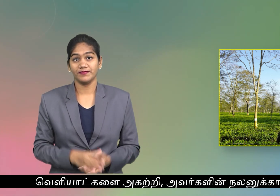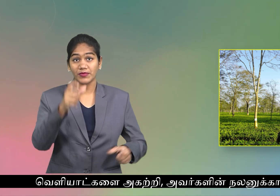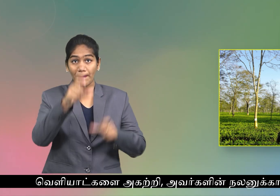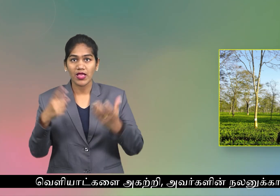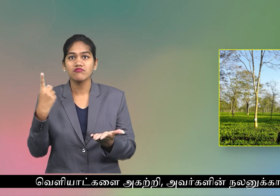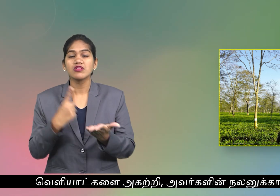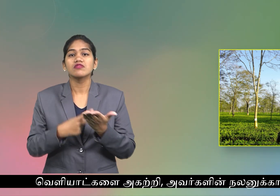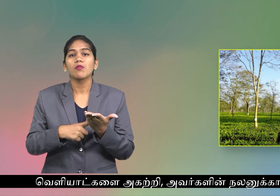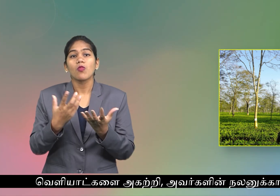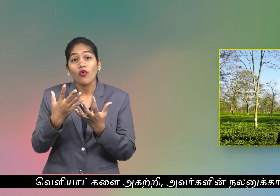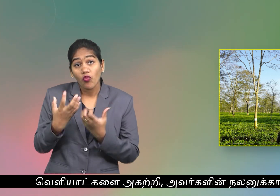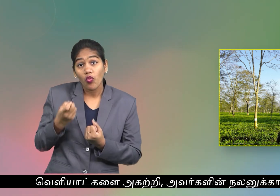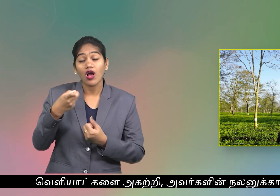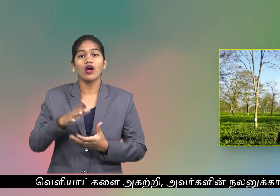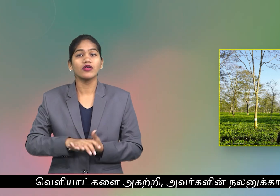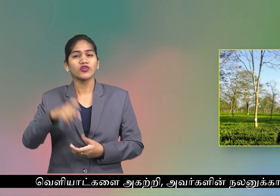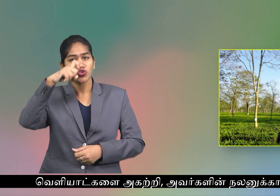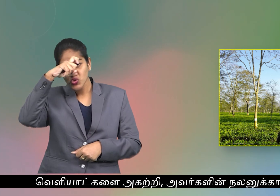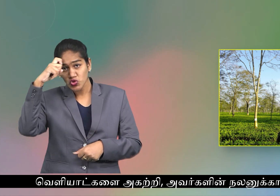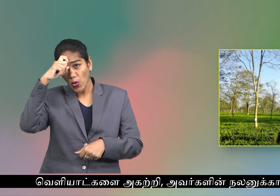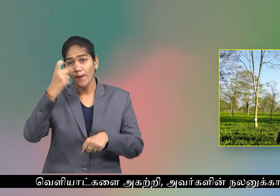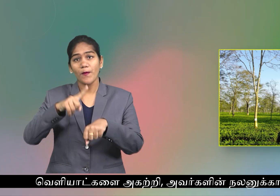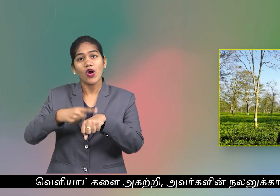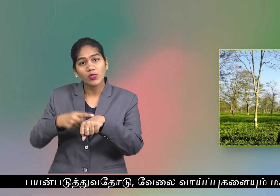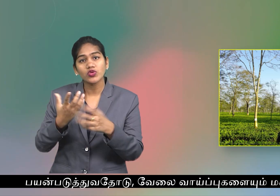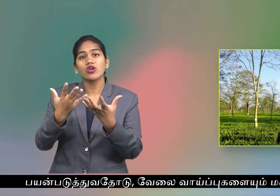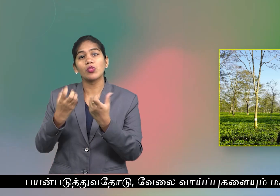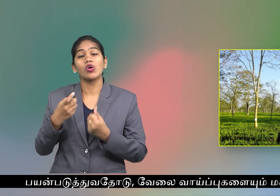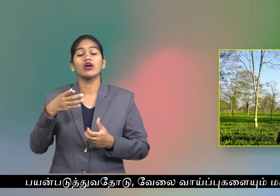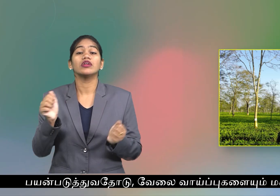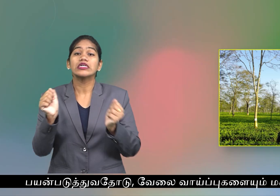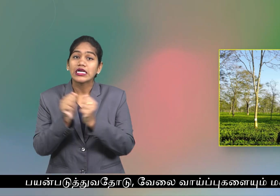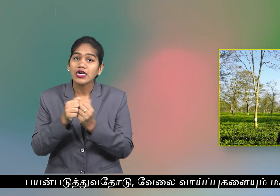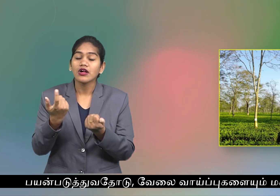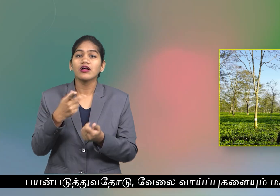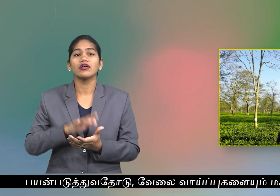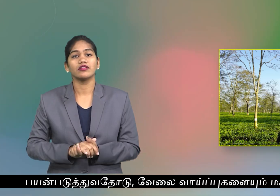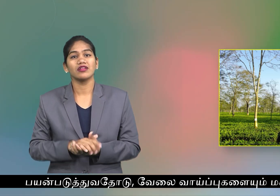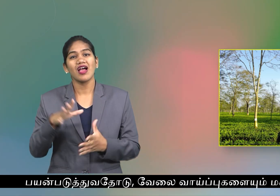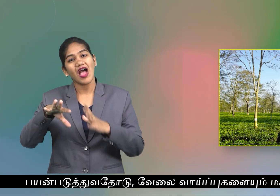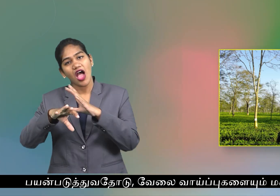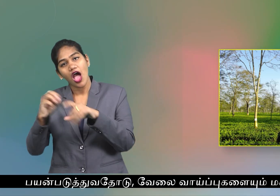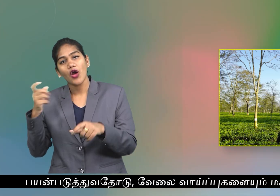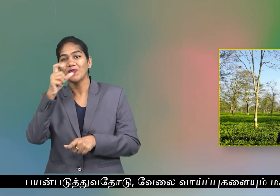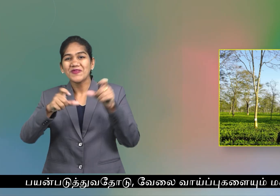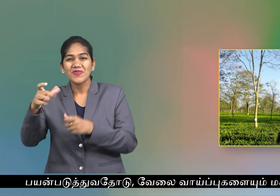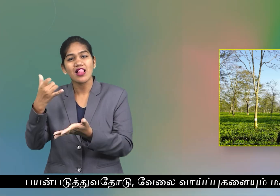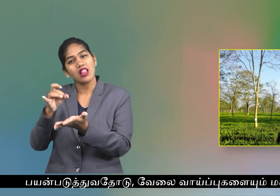வெளியாட்களை அகற்றி அவர்களின் நலனுக்காக வளங்களை பயன்படுத்துவதோடு வேலை வாய்ப்புகளையும் மக்கள் கோரினர்.